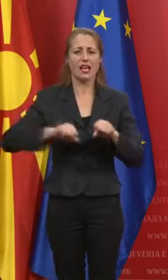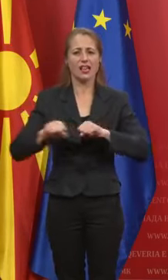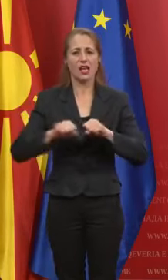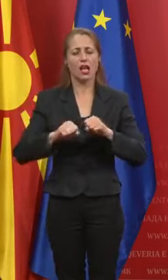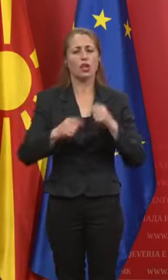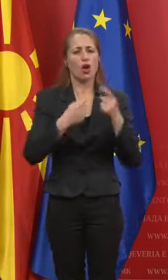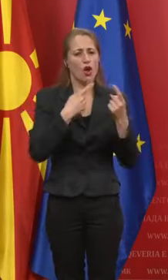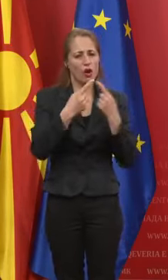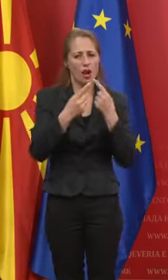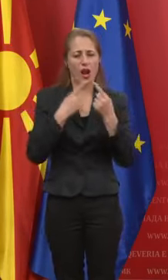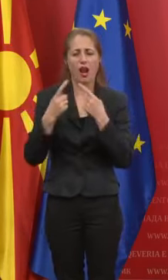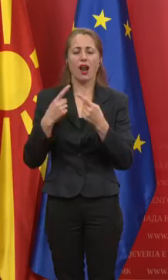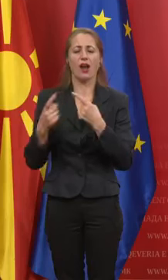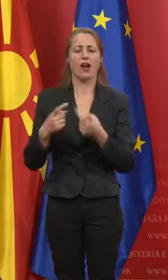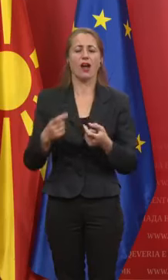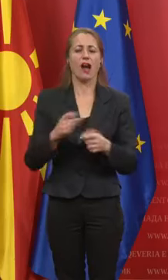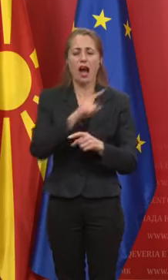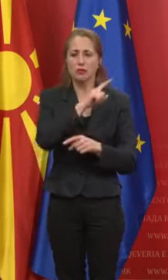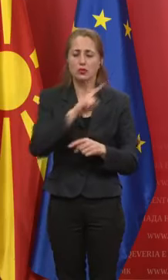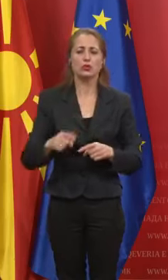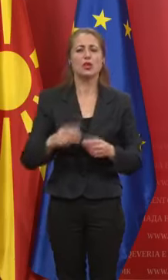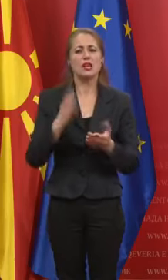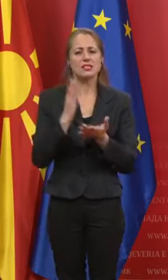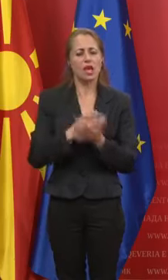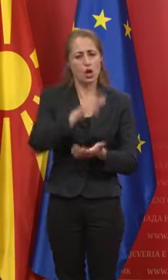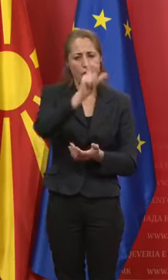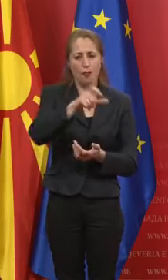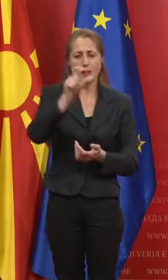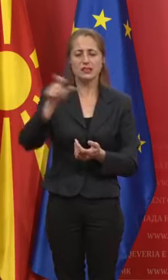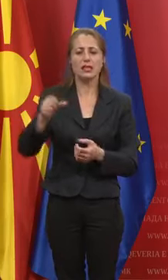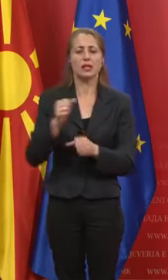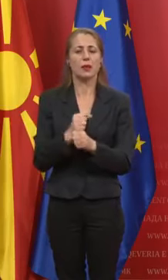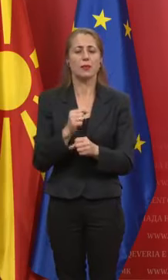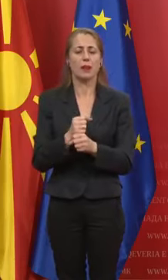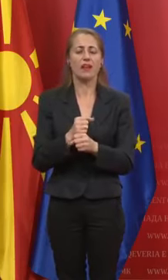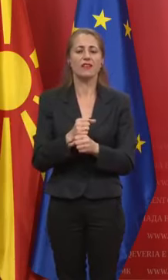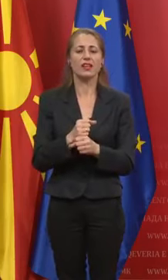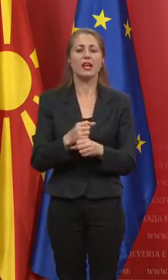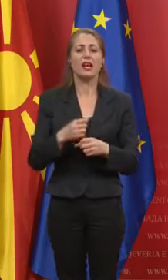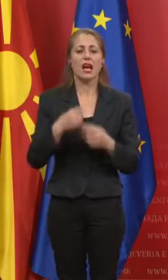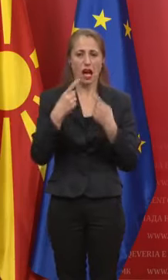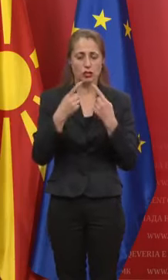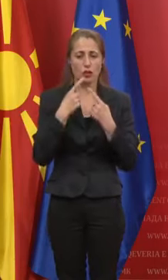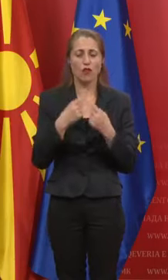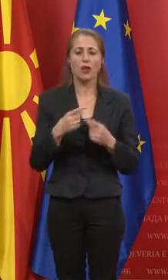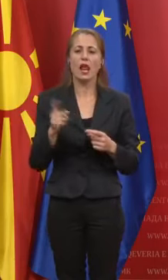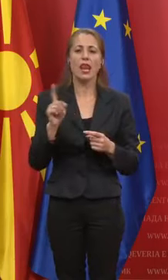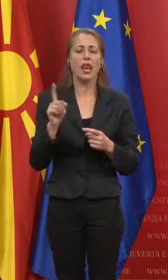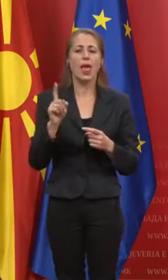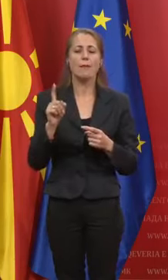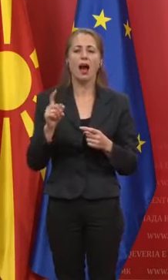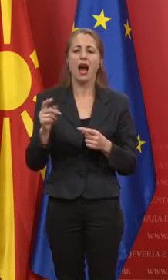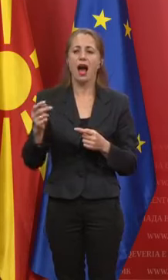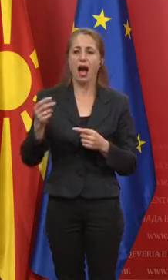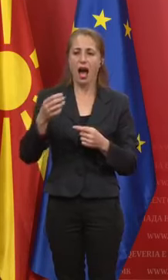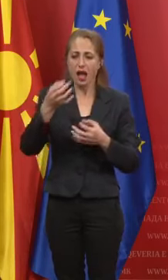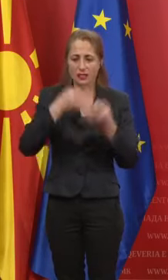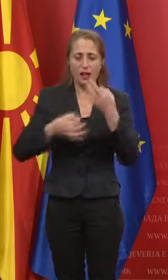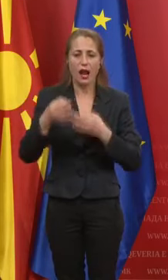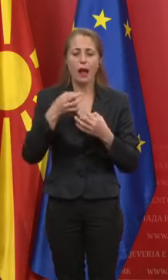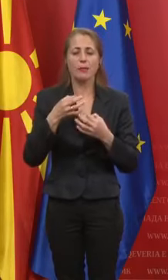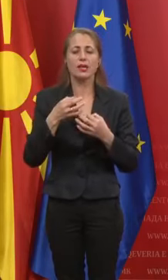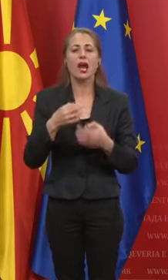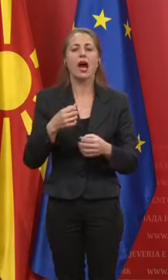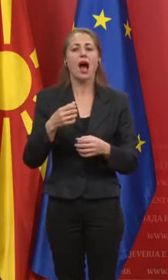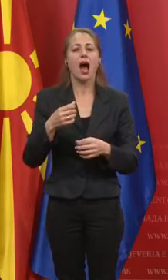од клиниките, апсолутно за секој пациент е направено све. Нема терапија која што недостасува кај нас. Се прават детални